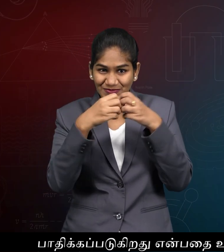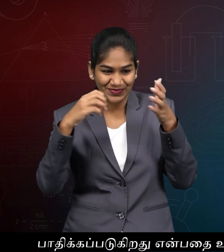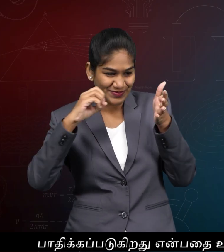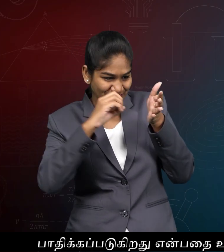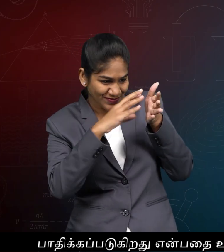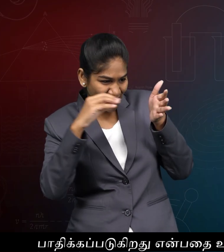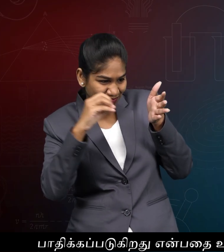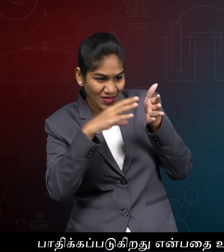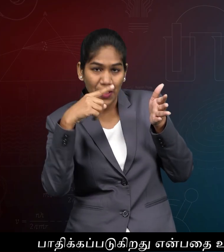மீண்டும் செய்யவும்.